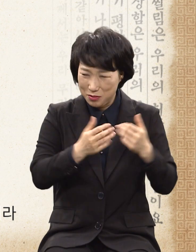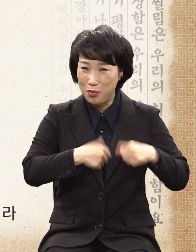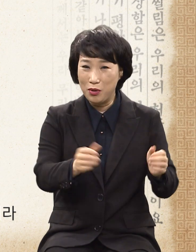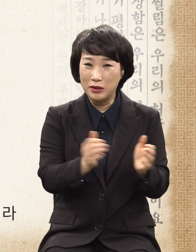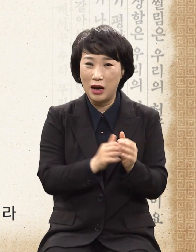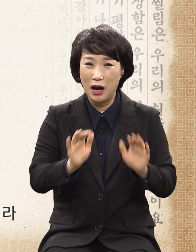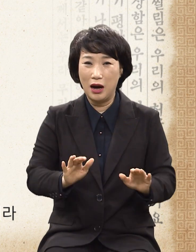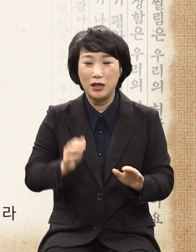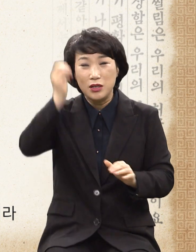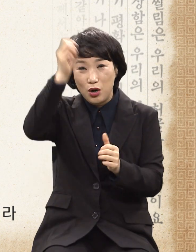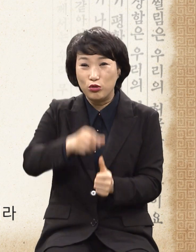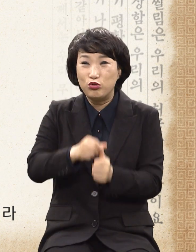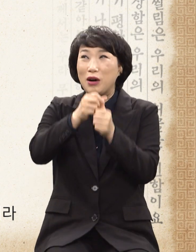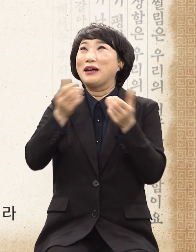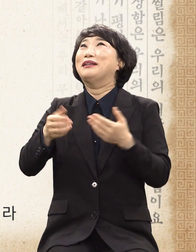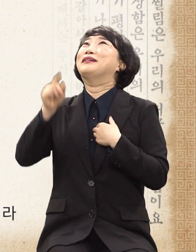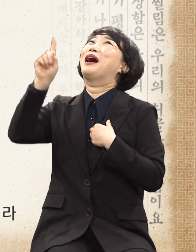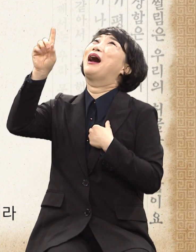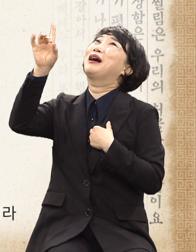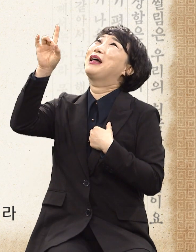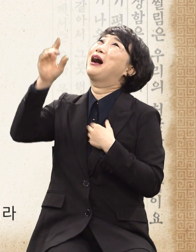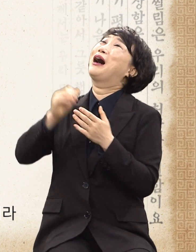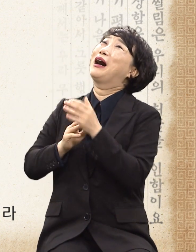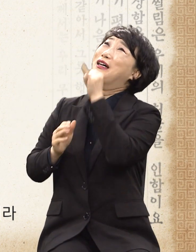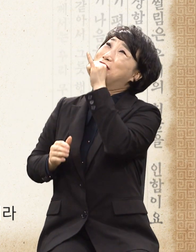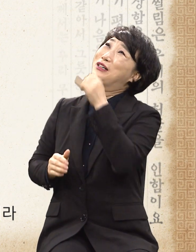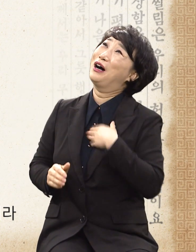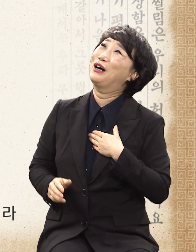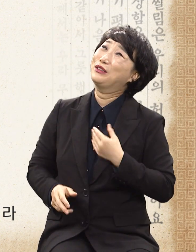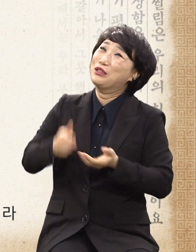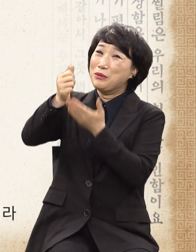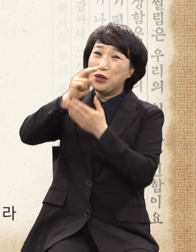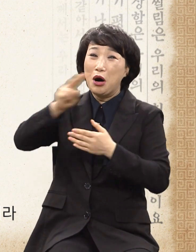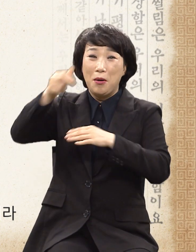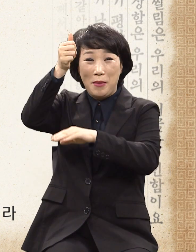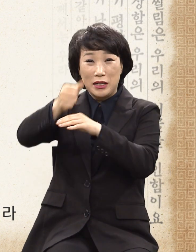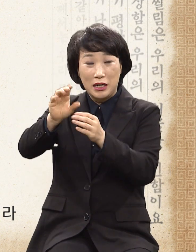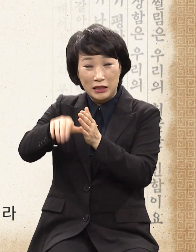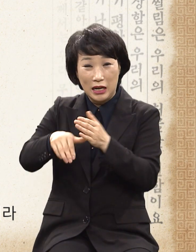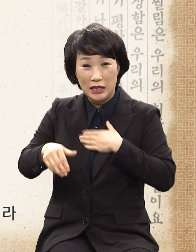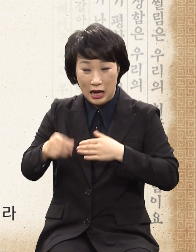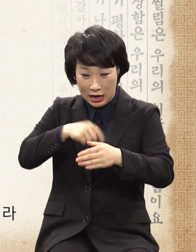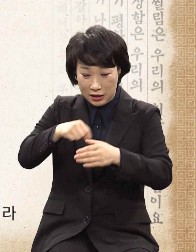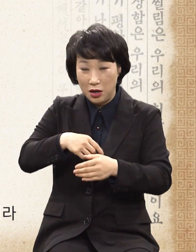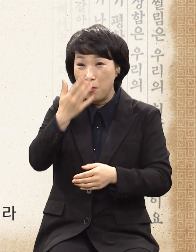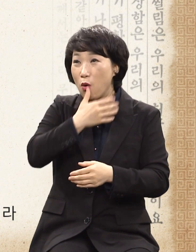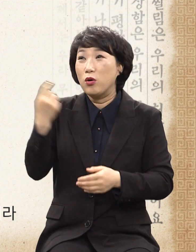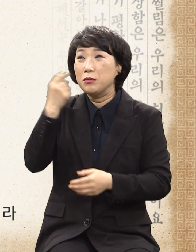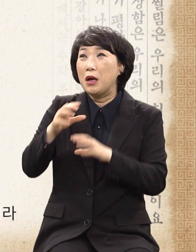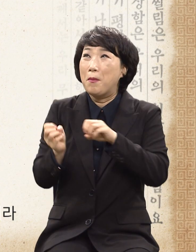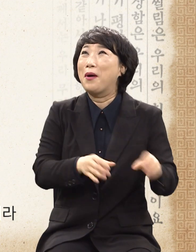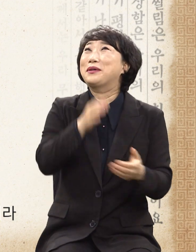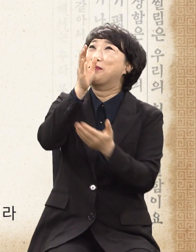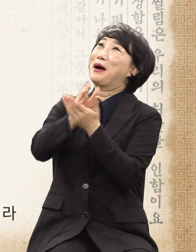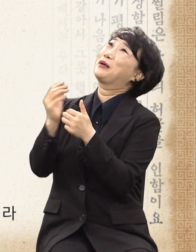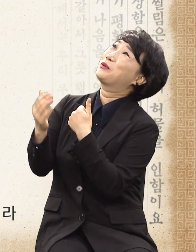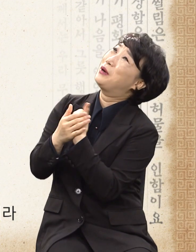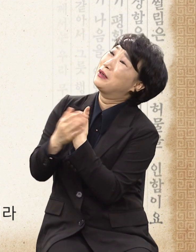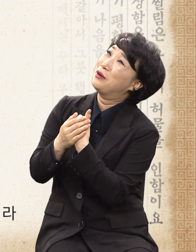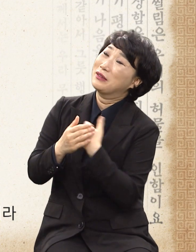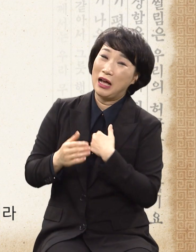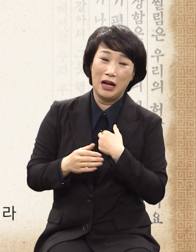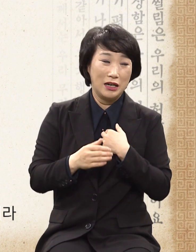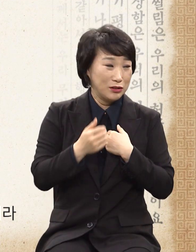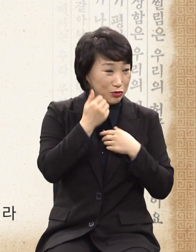그리고 영혼 살리는 그것입니다. 주여, 마지막 때 내게서 복음이 사장되지 않게 하시고